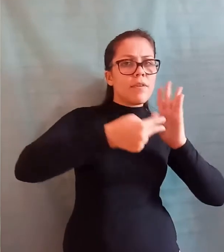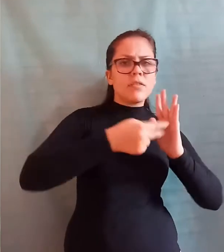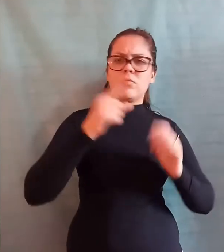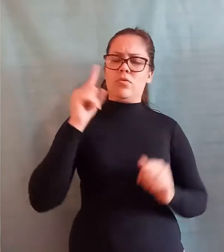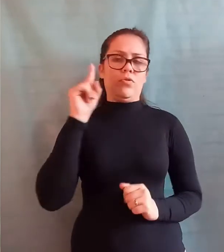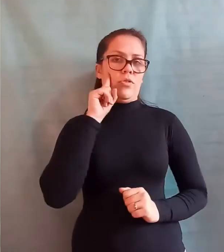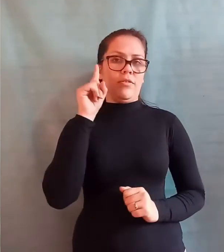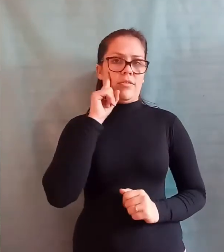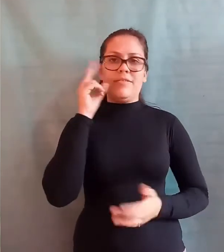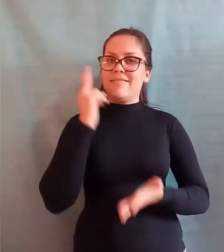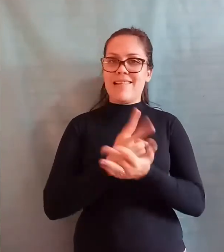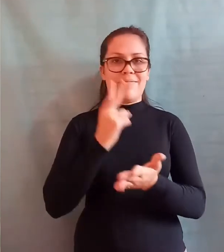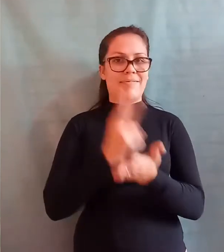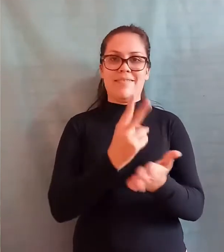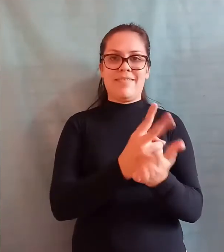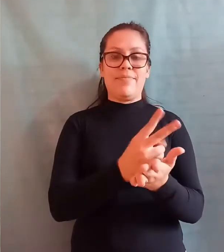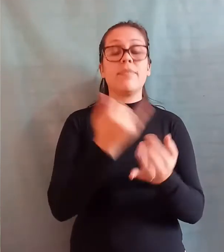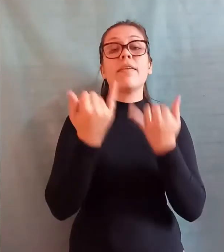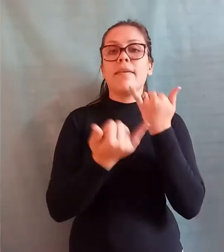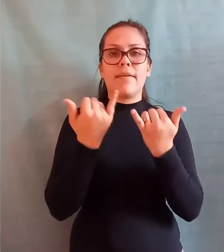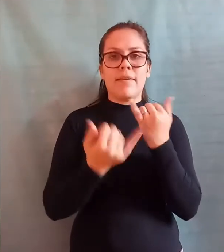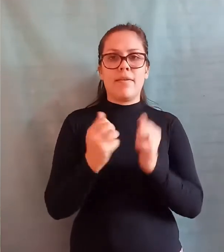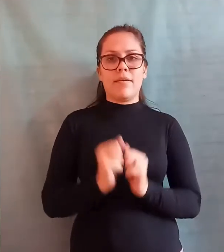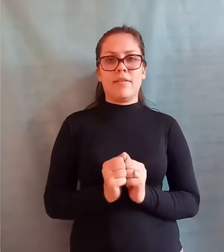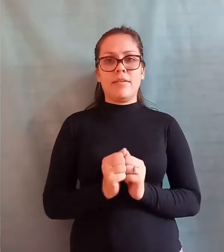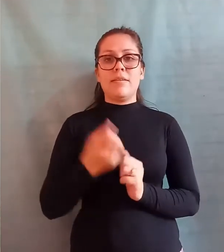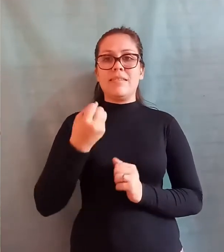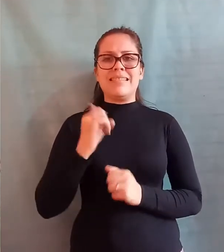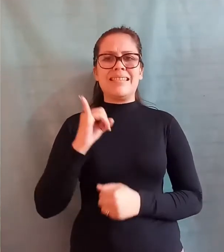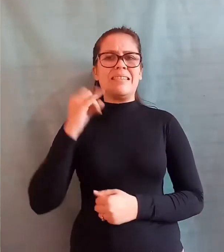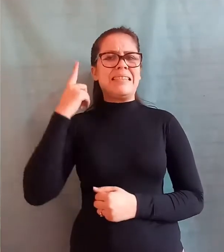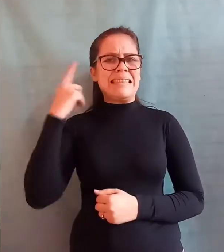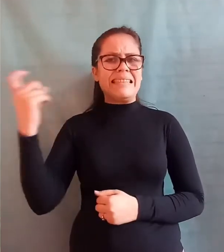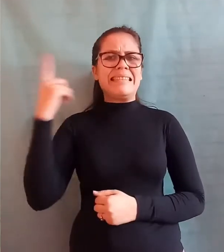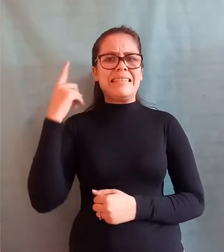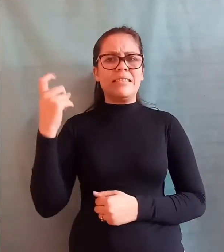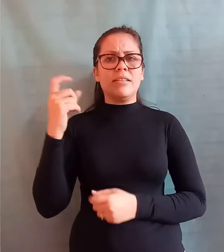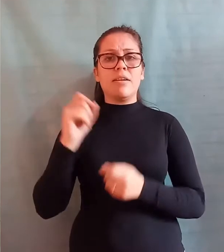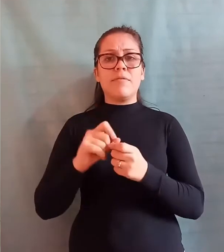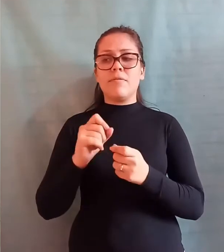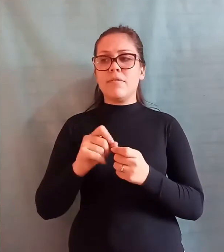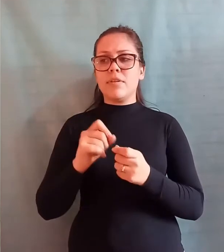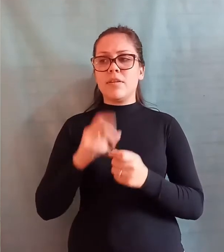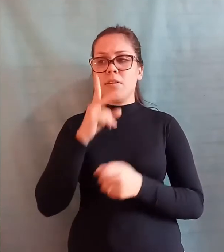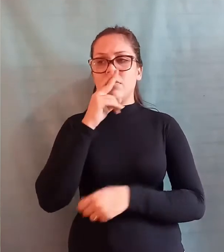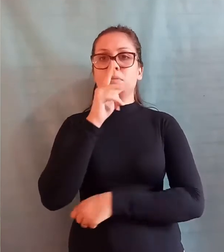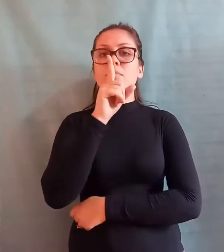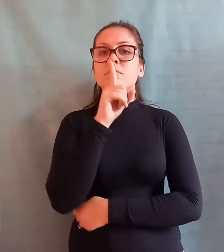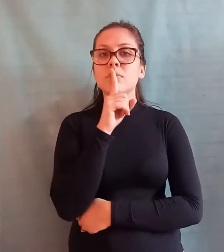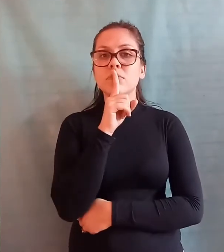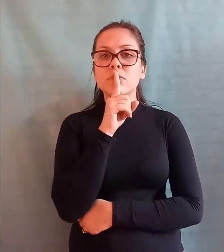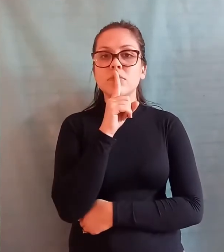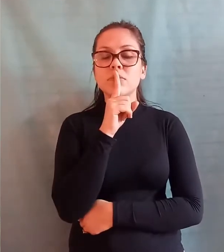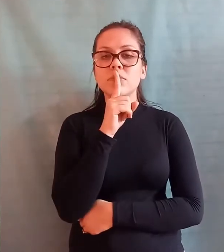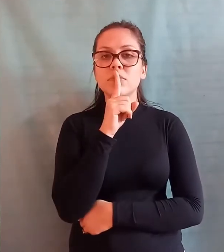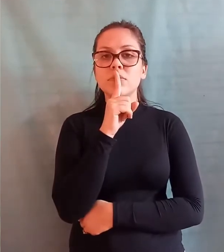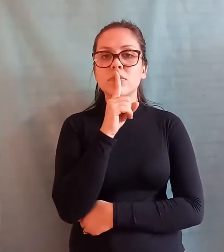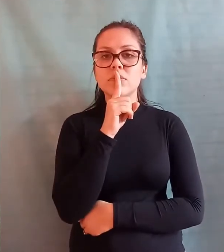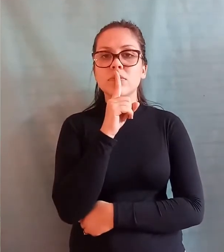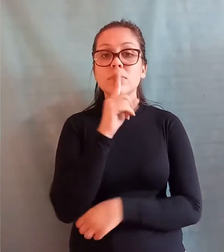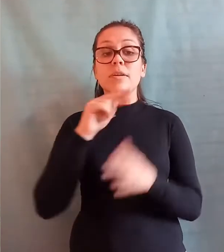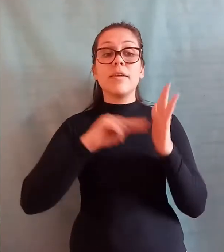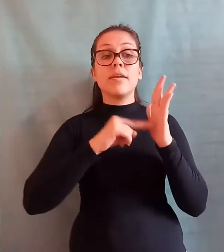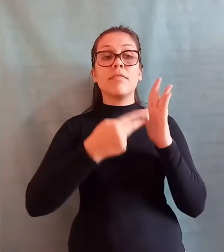significados no nosso dia a dia, sempre, né? Por exemplo, quando tem muito barulho e eu faço assim, eu peço silêncio só com um gesto,